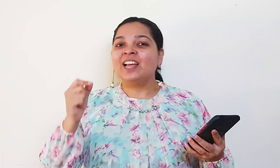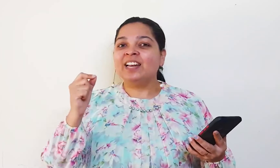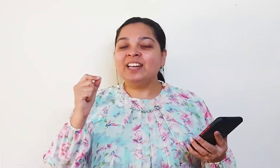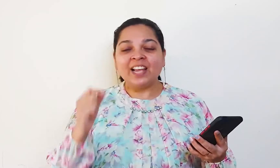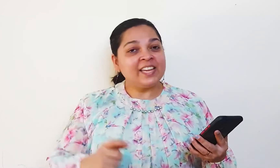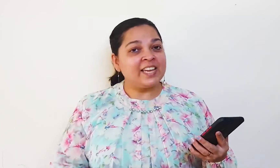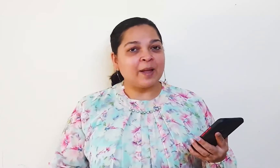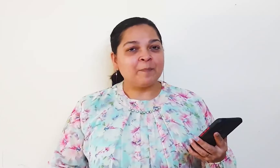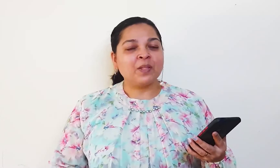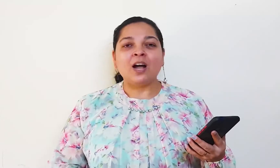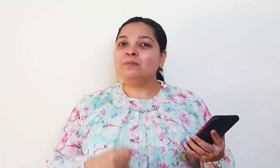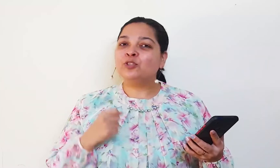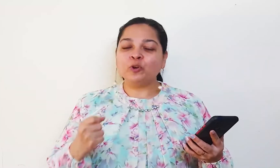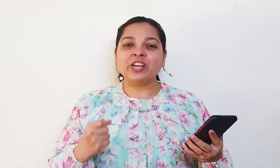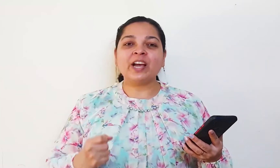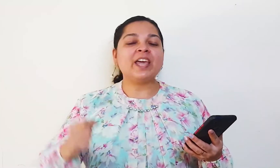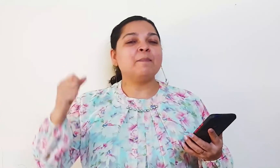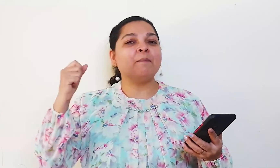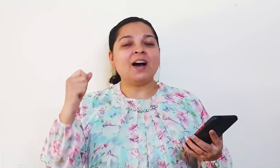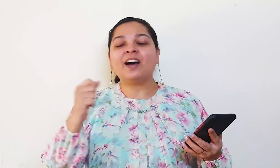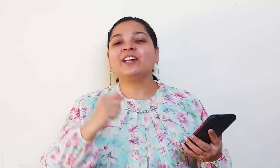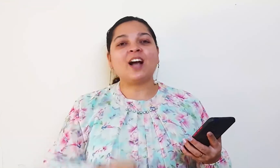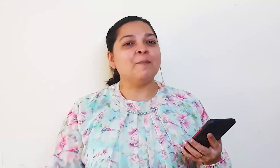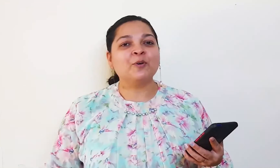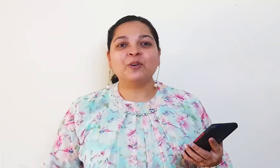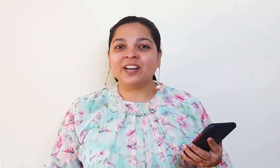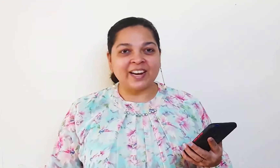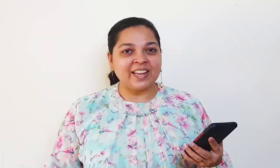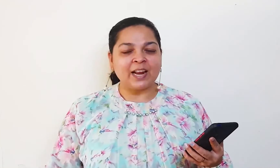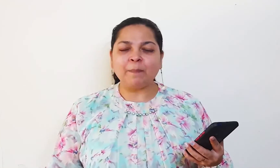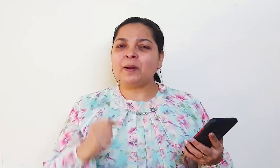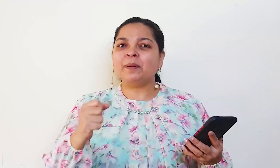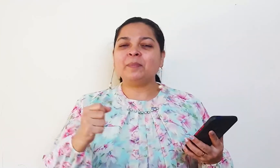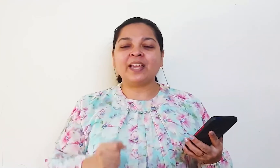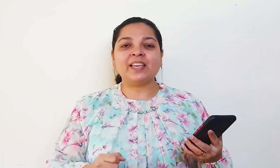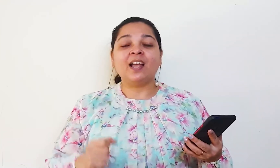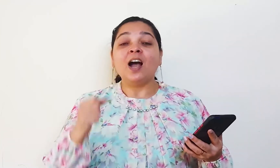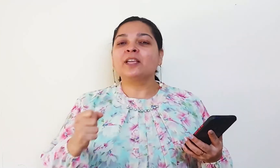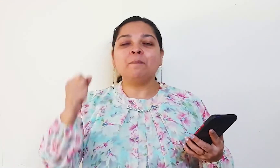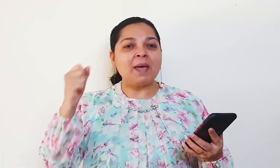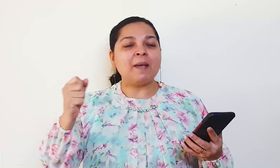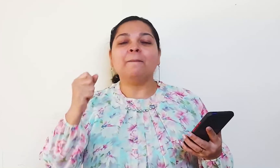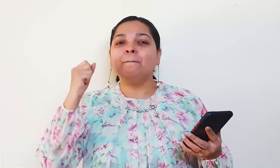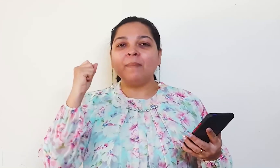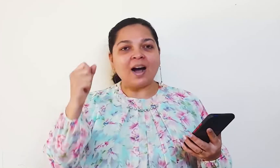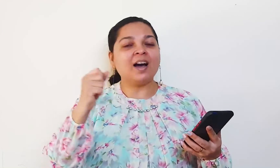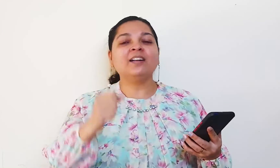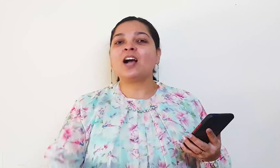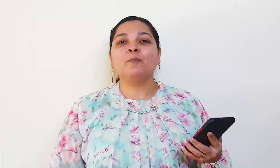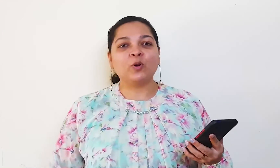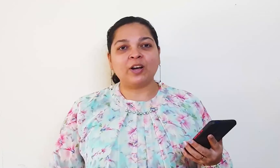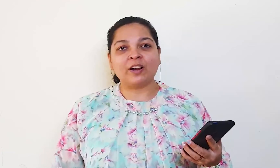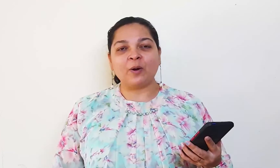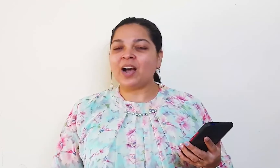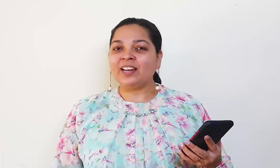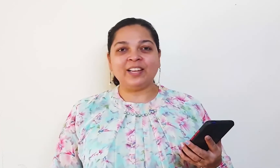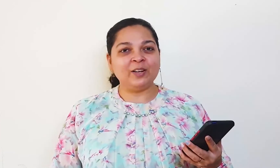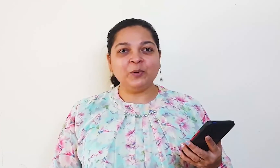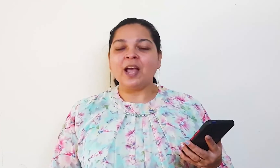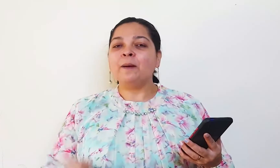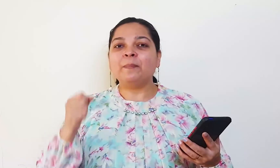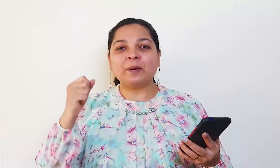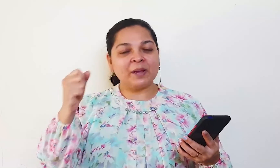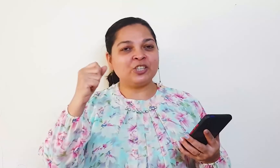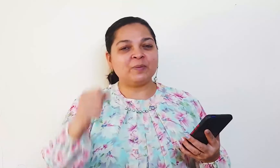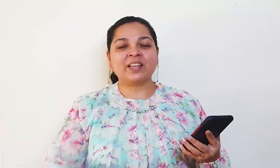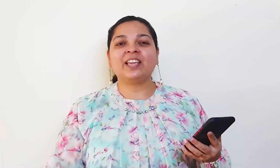लागि हालेलुया प्रेज द लर्ड मलाई विश्वास छ तपाईँ एकदमै उत्साहित हुनुहुन्छ जुन कुरा मैले भने त्यसलाई गर्नु नै होला